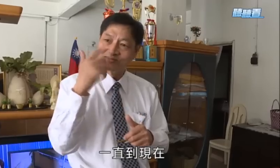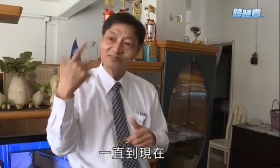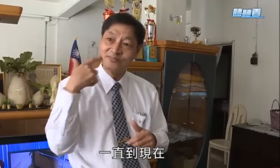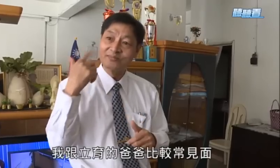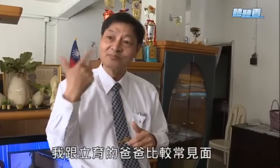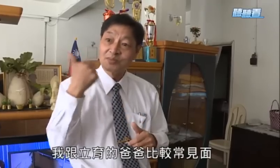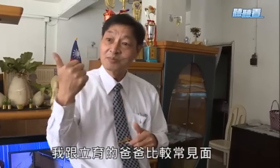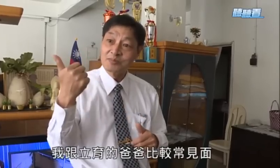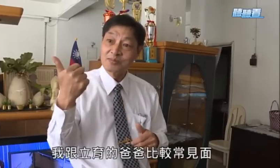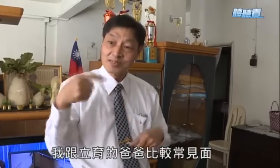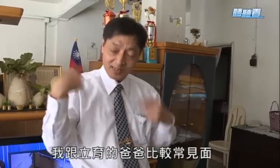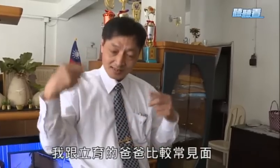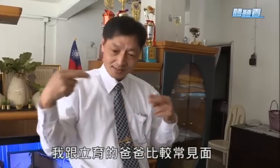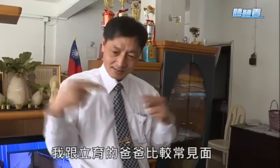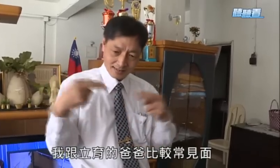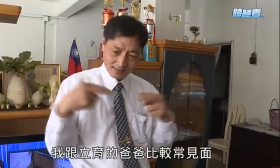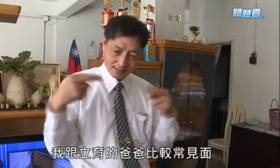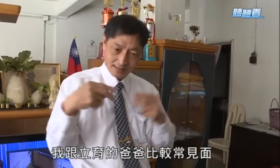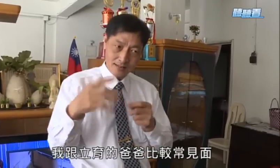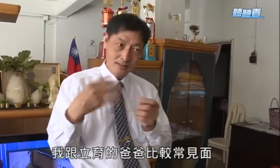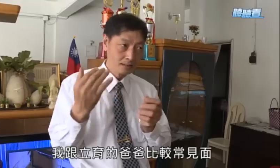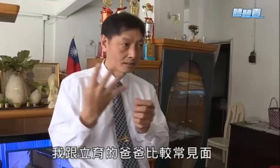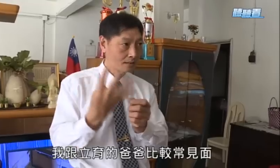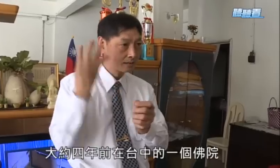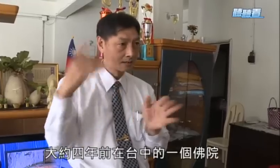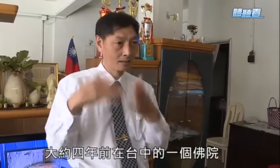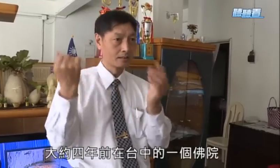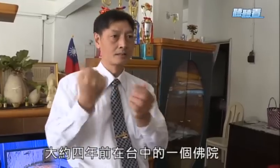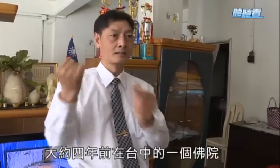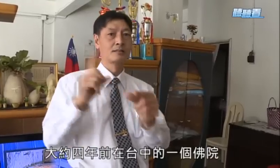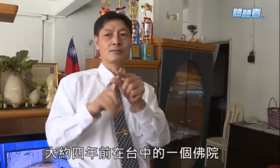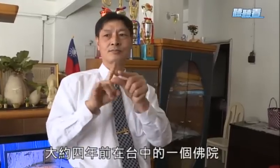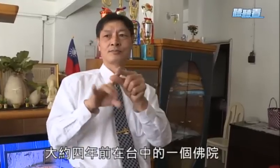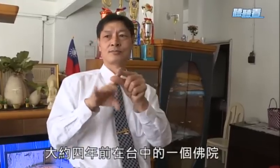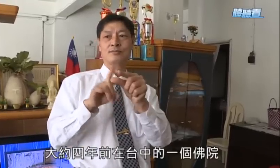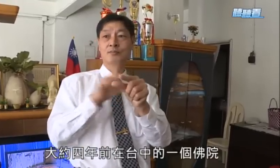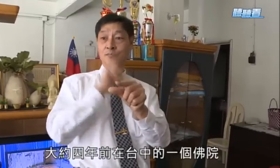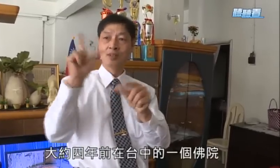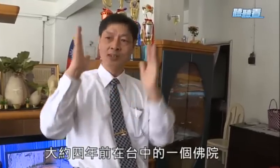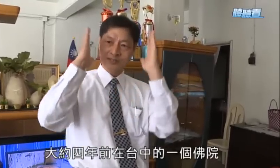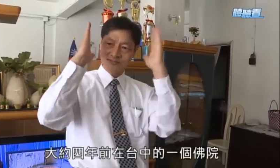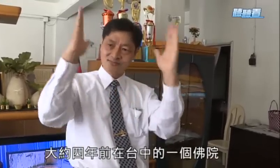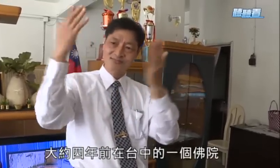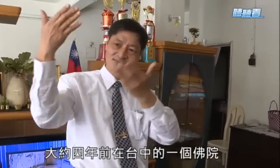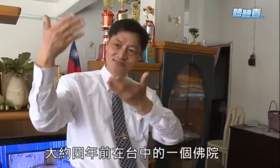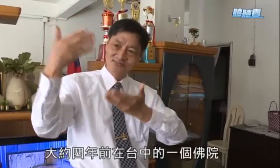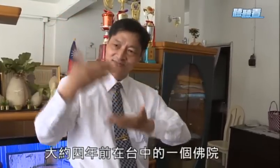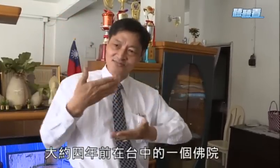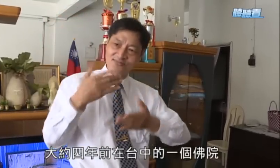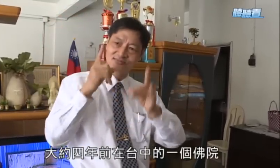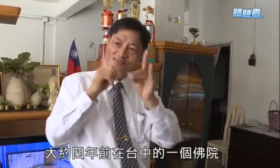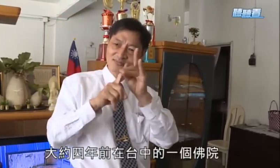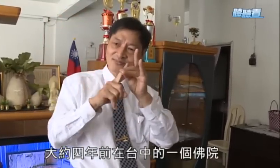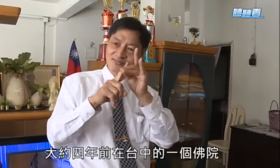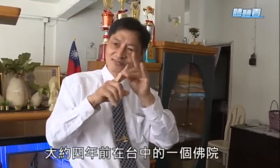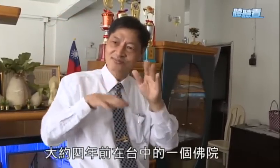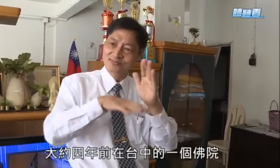我跟丽玉的爸爸呢比较常见面，大约4年前在台中的一个佛院，啊，是一